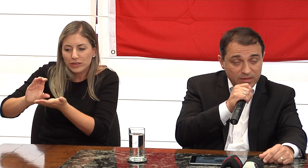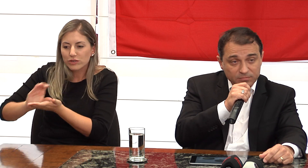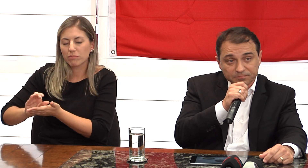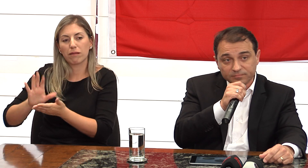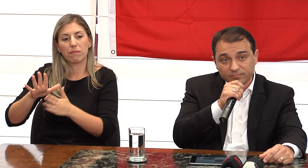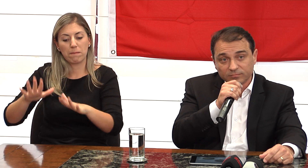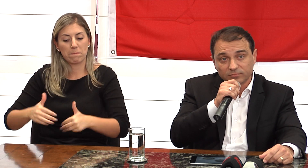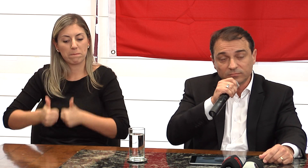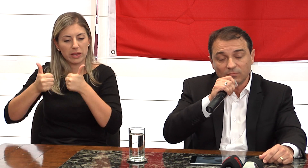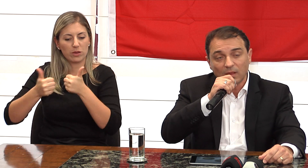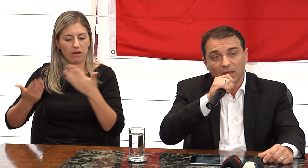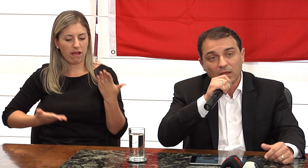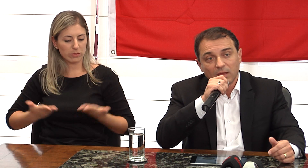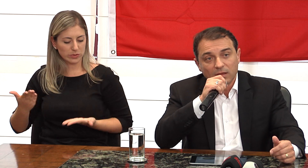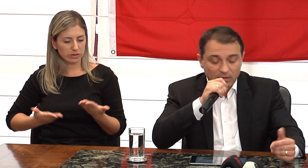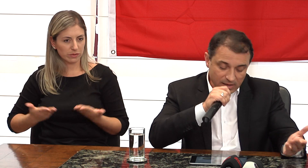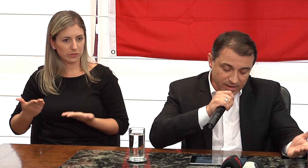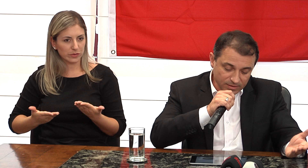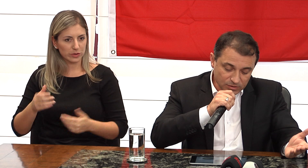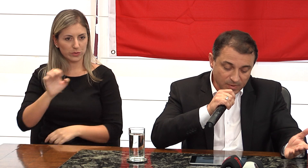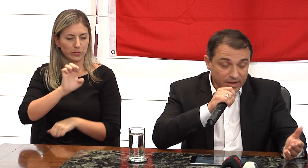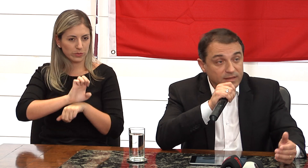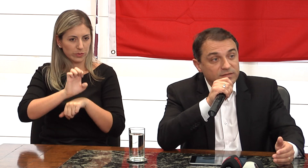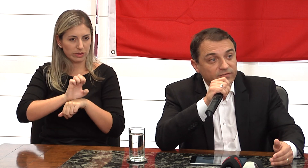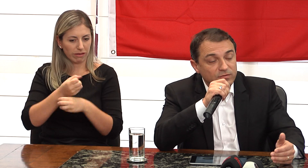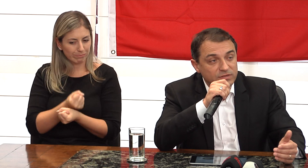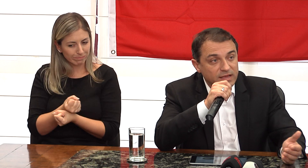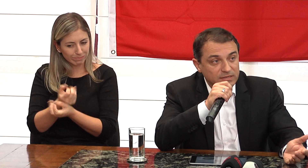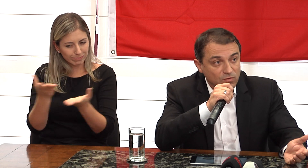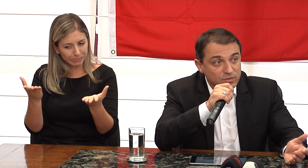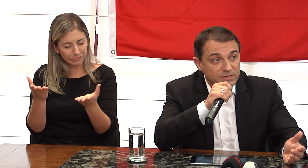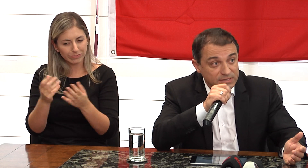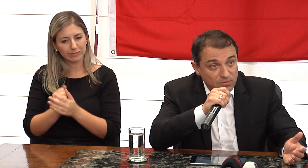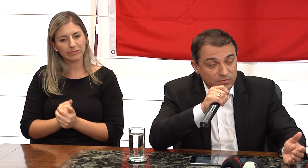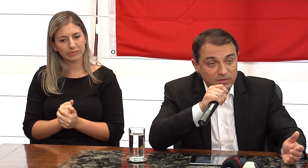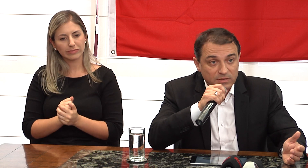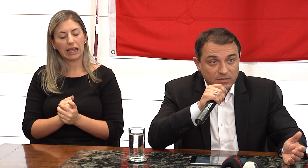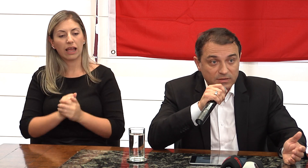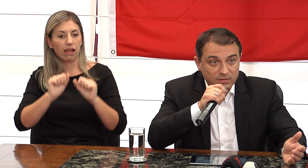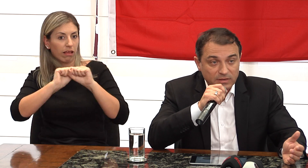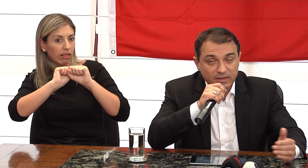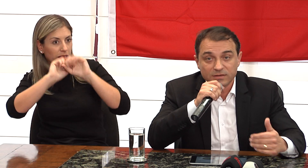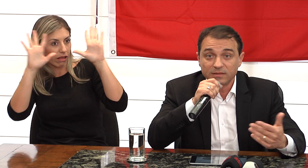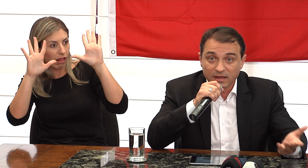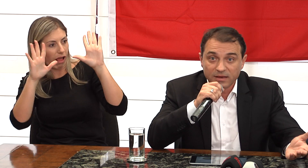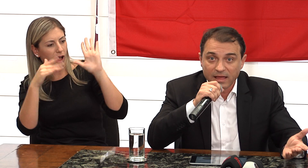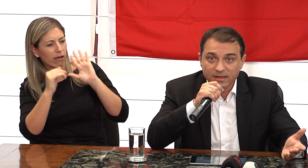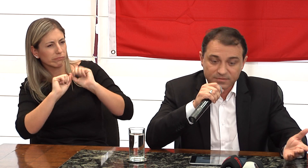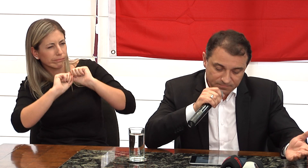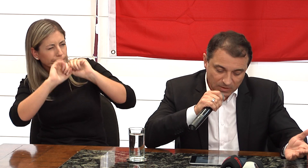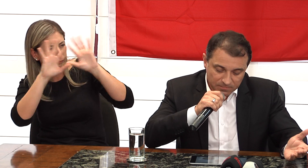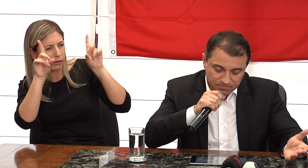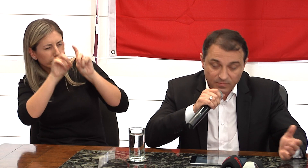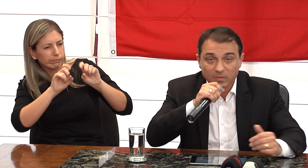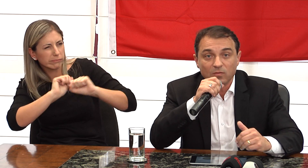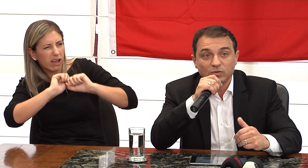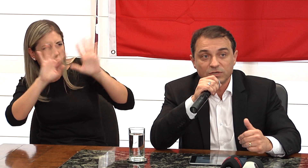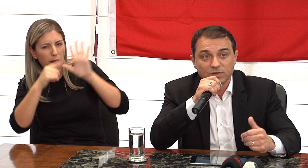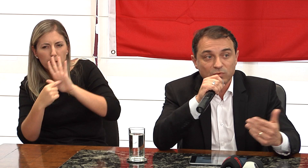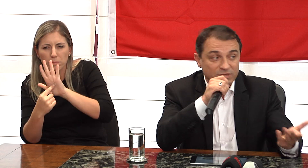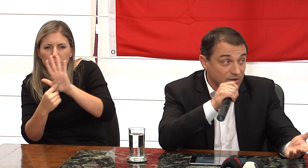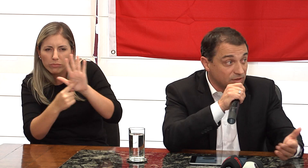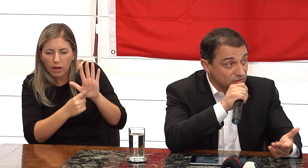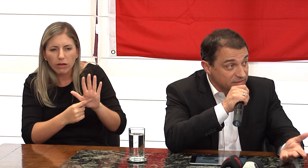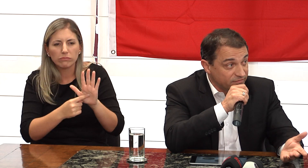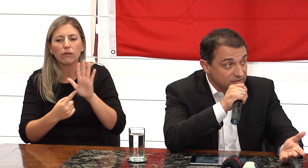pelo Estado. A transparência vai nos dar essa condição, né, de integridade, né, ou